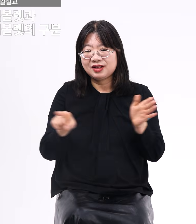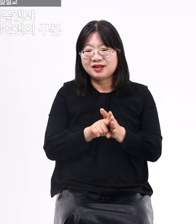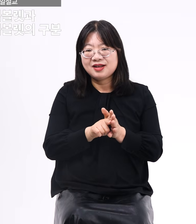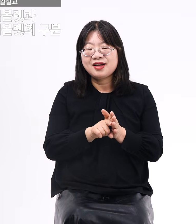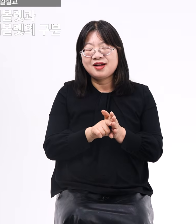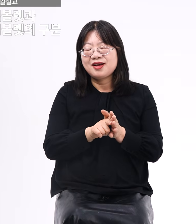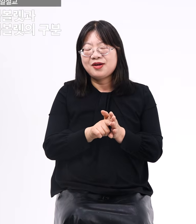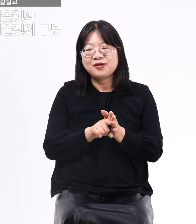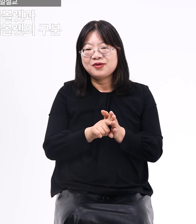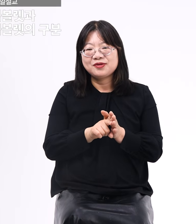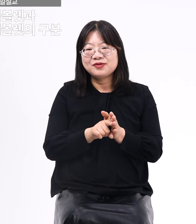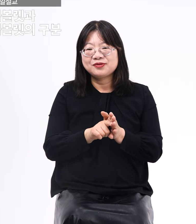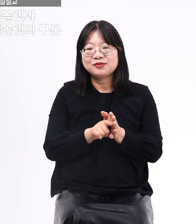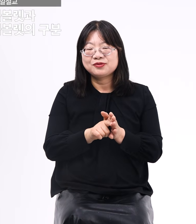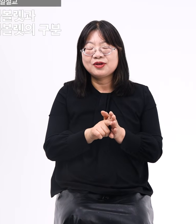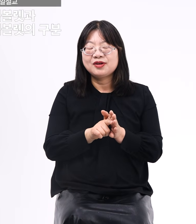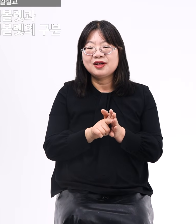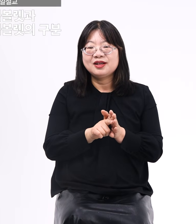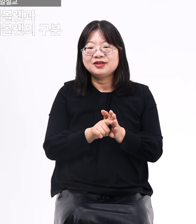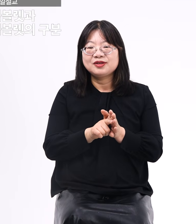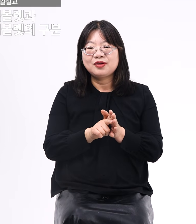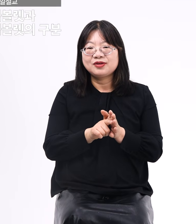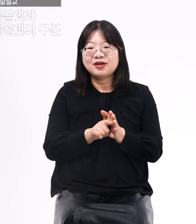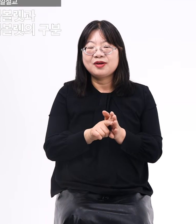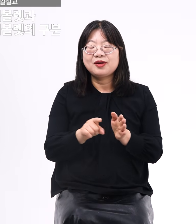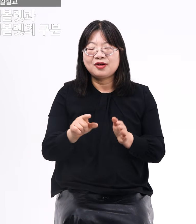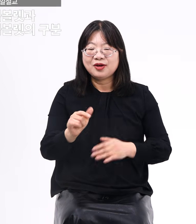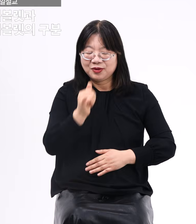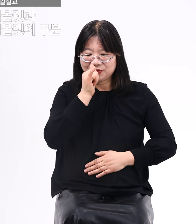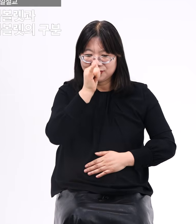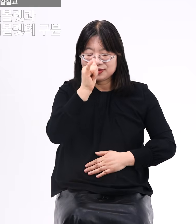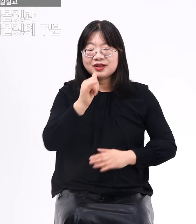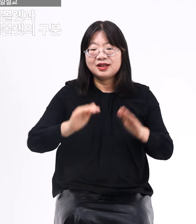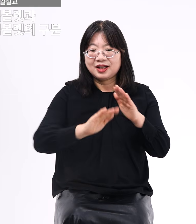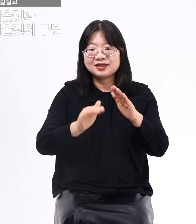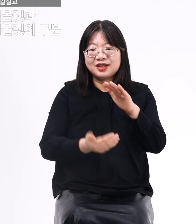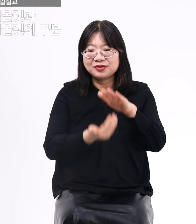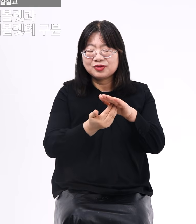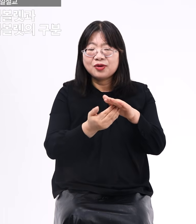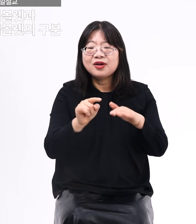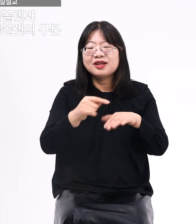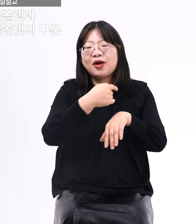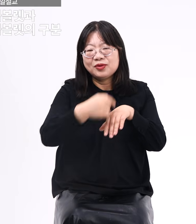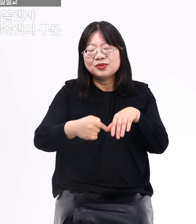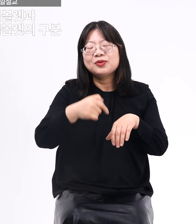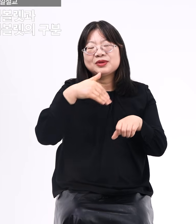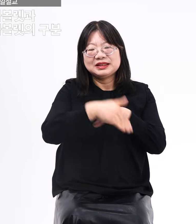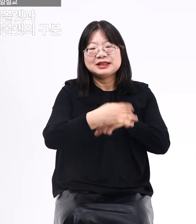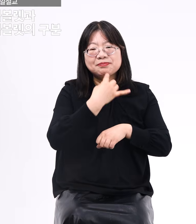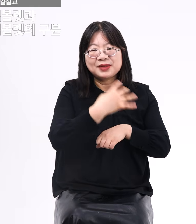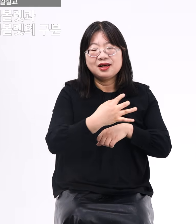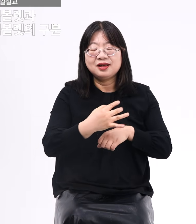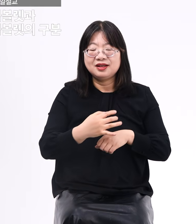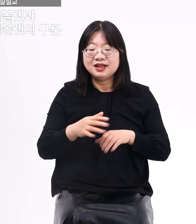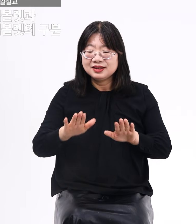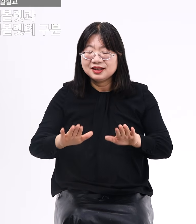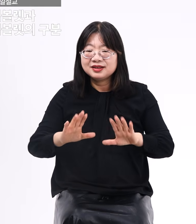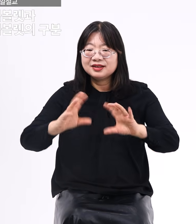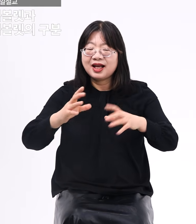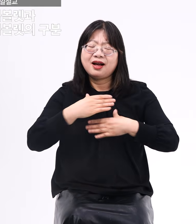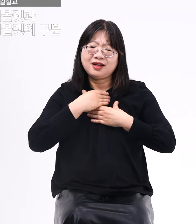명문가를 이룬 겁니다. 혈통적으로. 그러니까 더 이상 여기에는 나라의